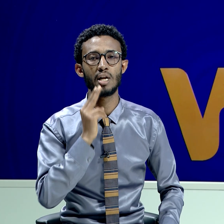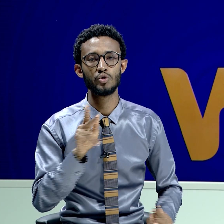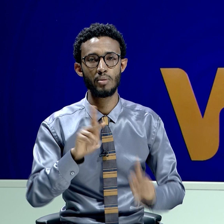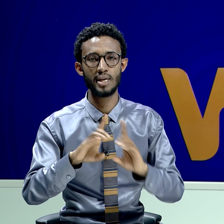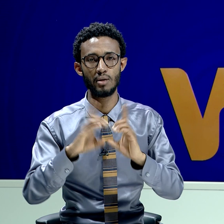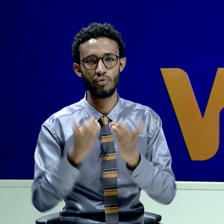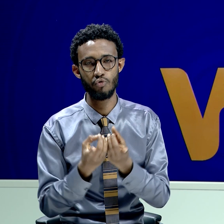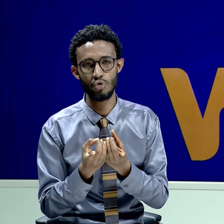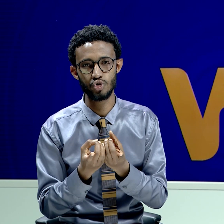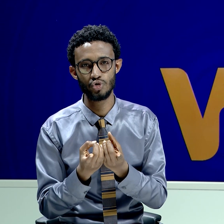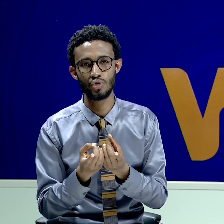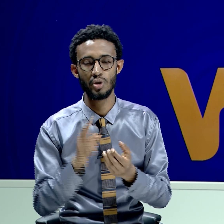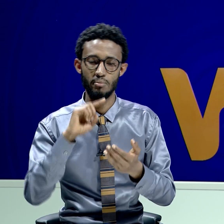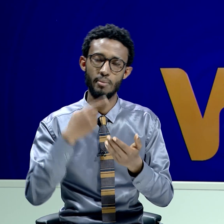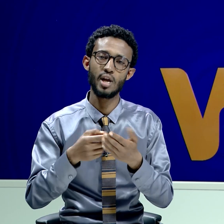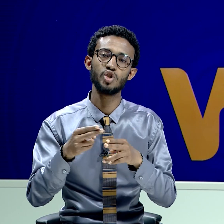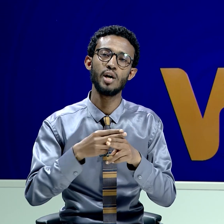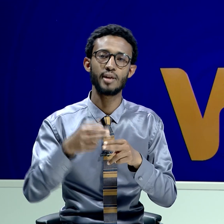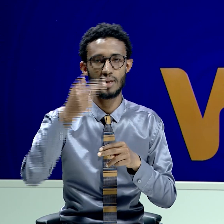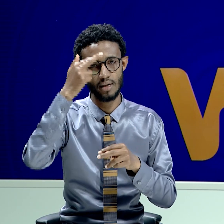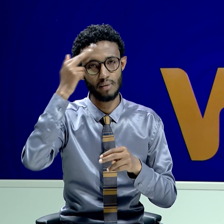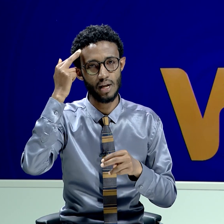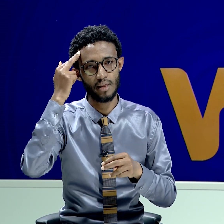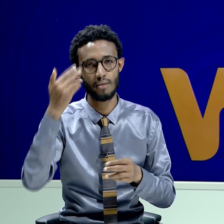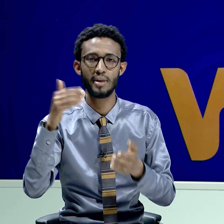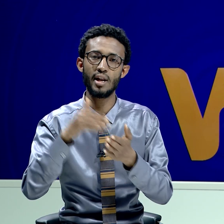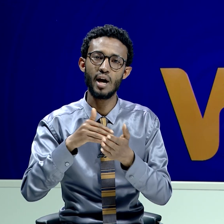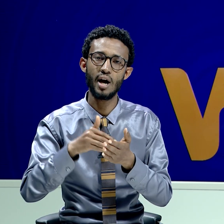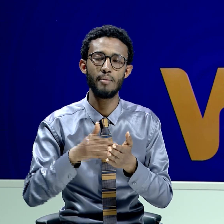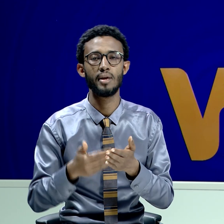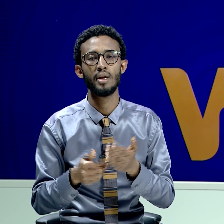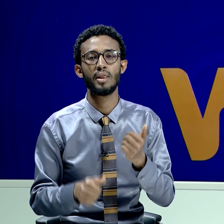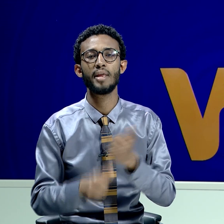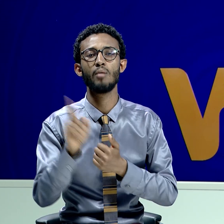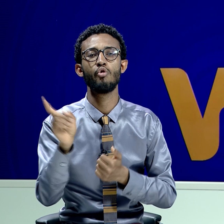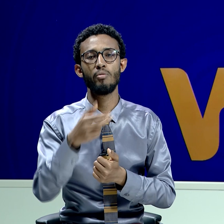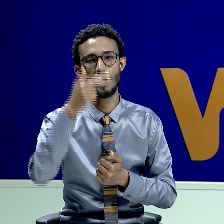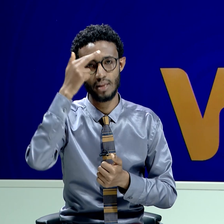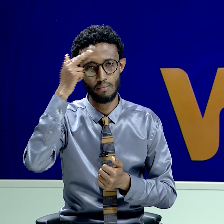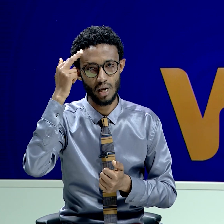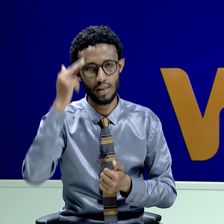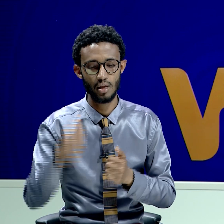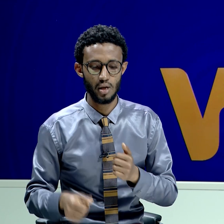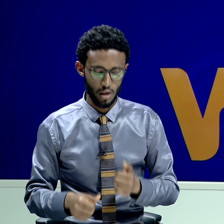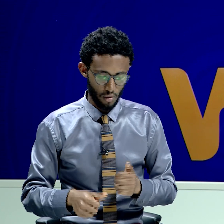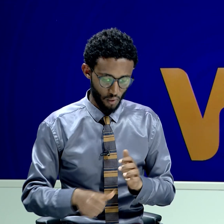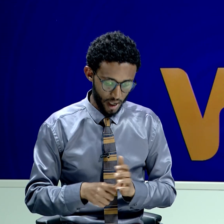መስማሳናችሁ ብራሰፍ ኩፍሉቹ በመረጃ አጥራት ምክንያት በተደጋጋሚ ተጠቅመውንበት ምክንያት